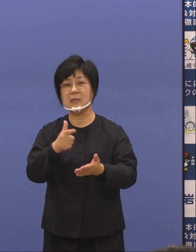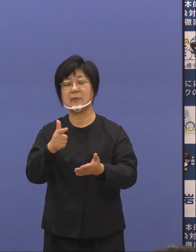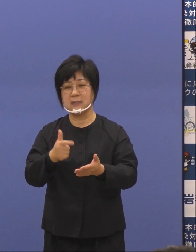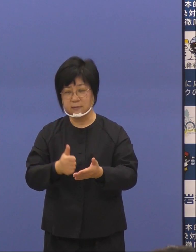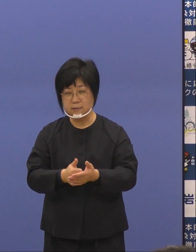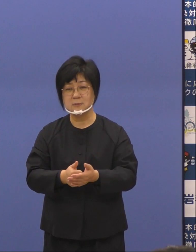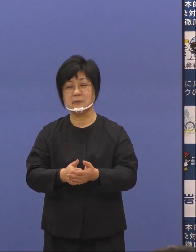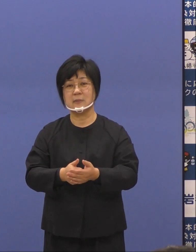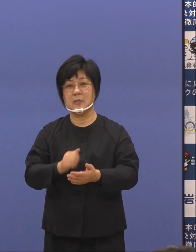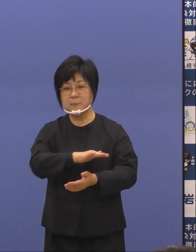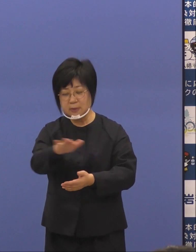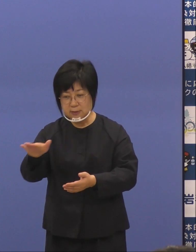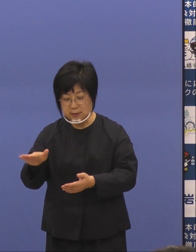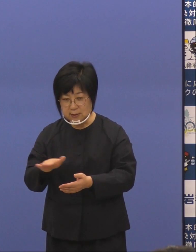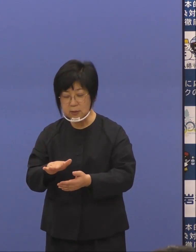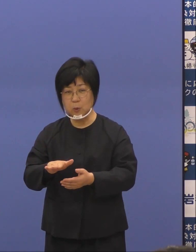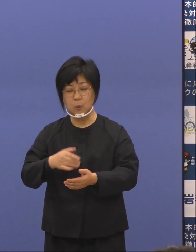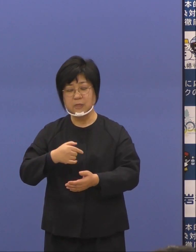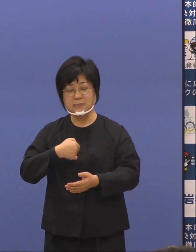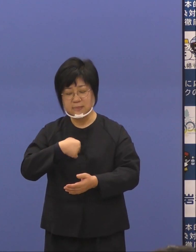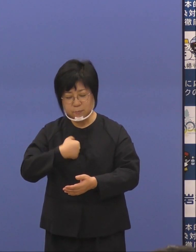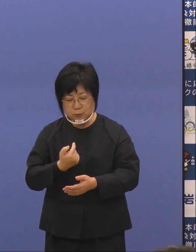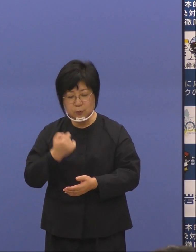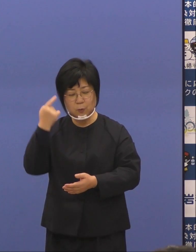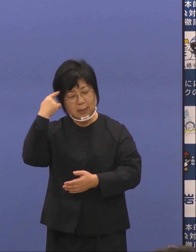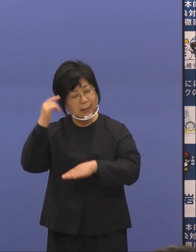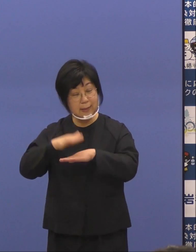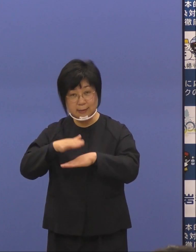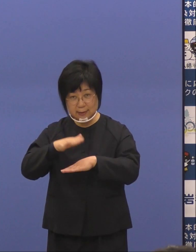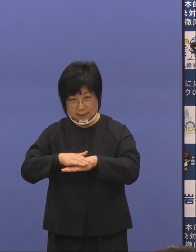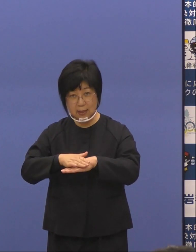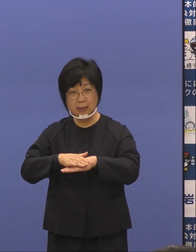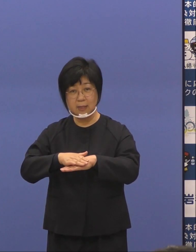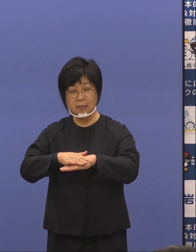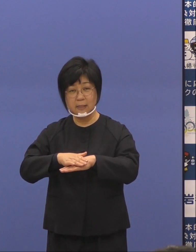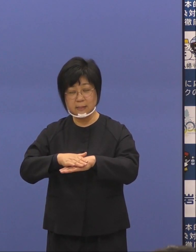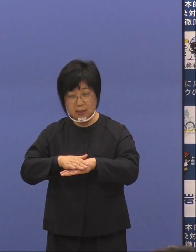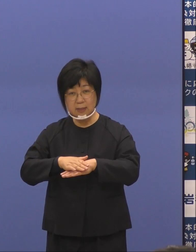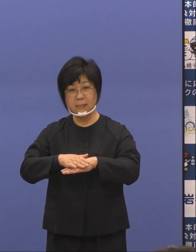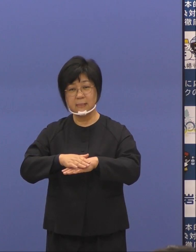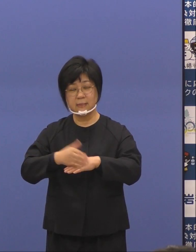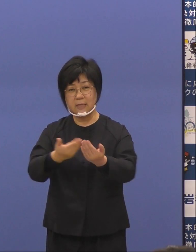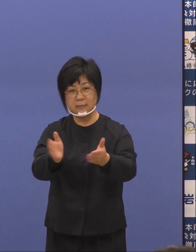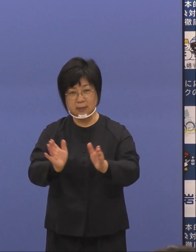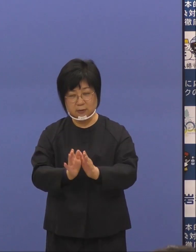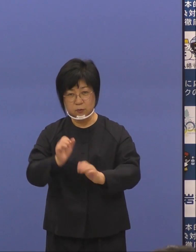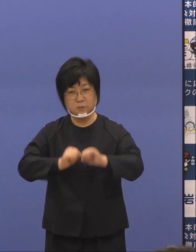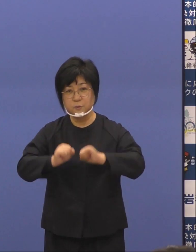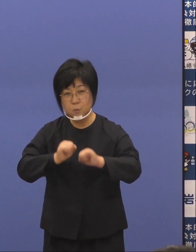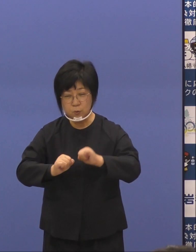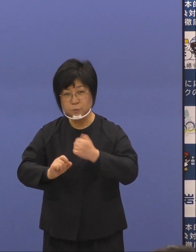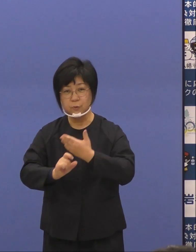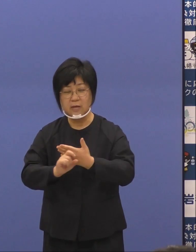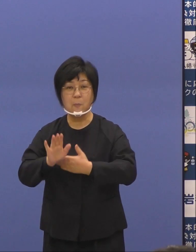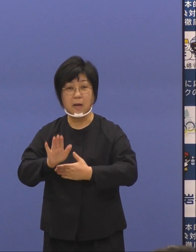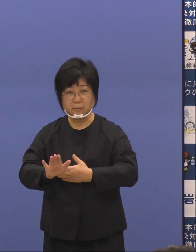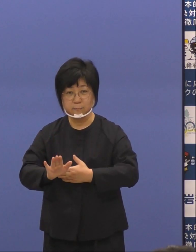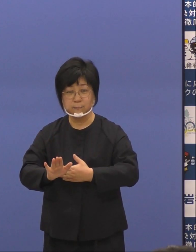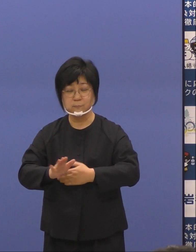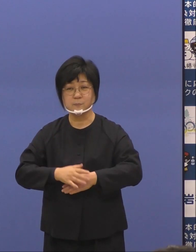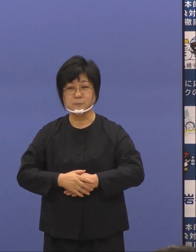会員、成員の自由意思で団体としても活動する例もあるんですけれども、